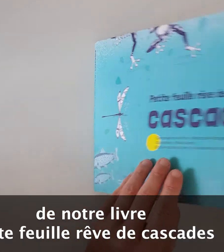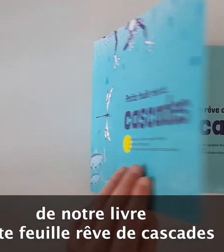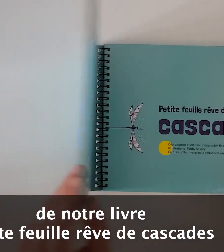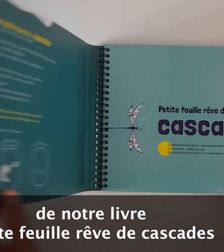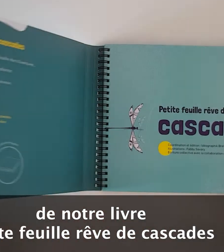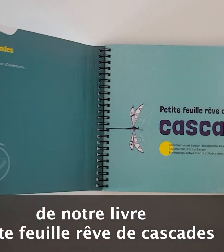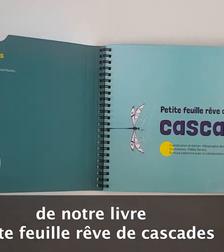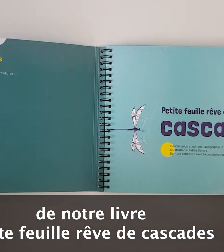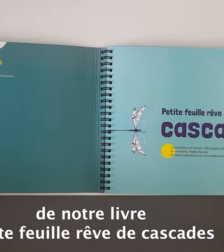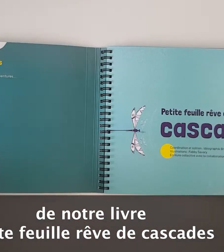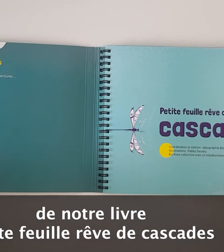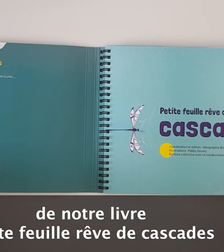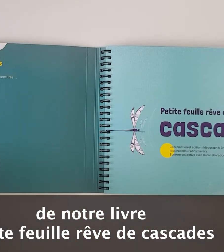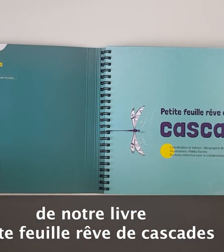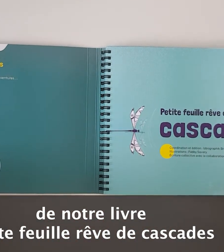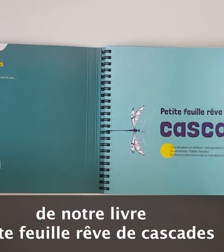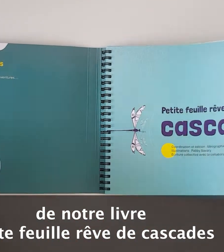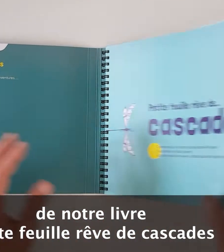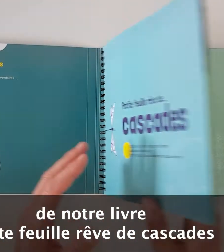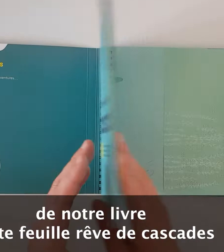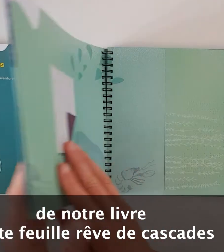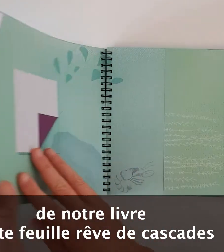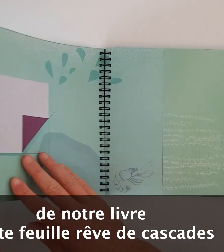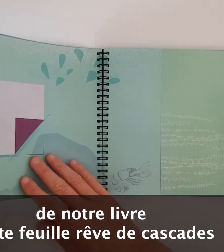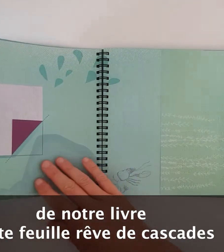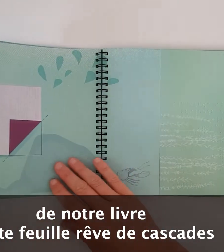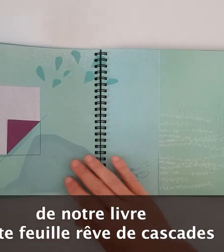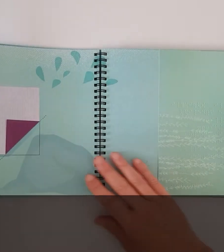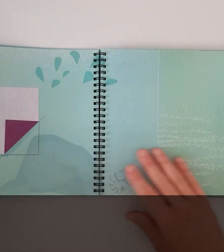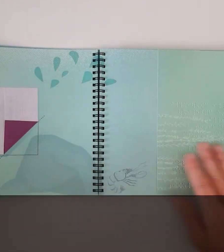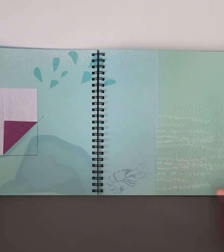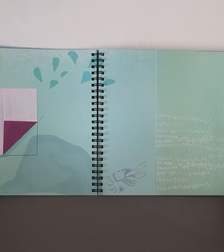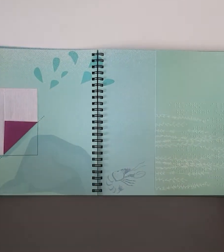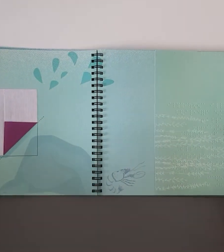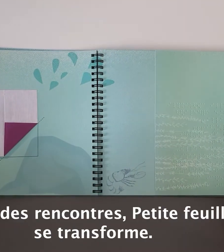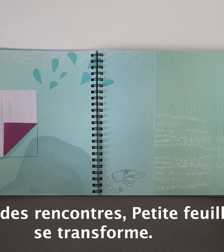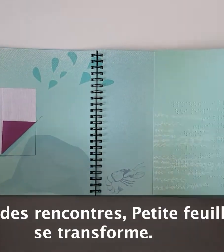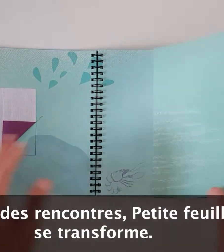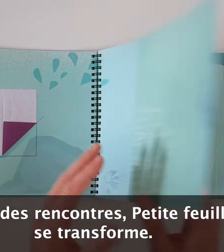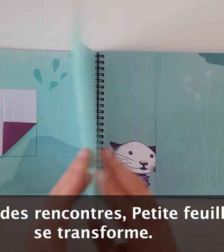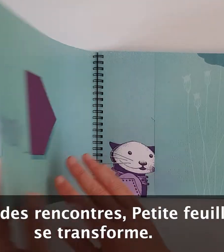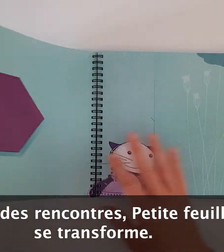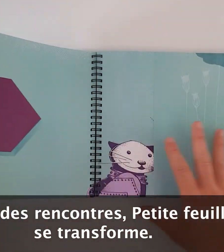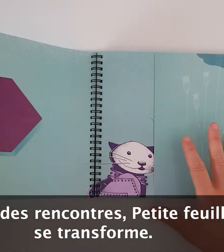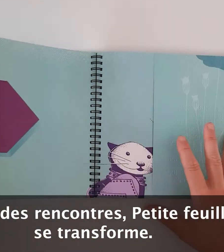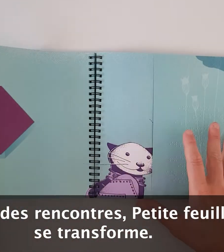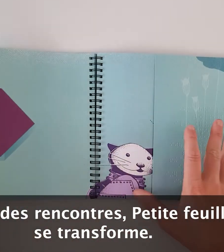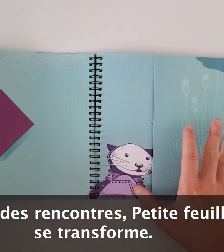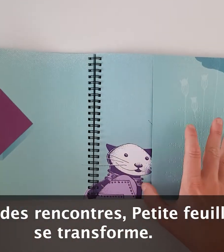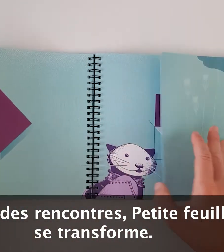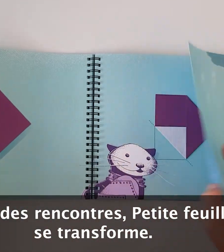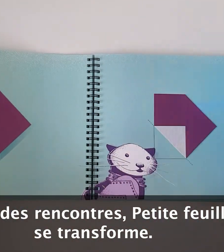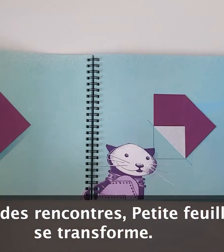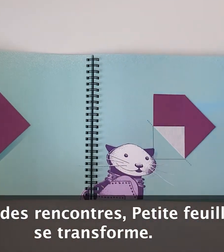feuille, rêve de cascade. Au fil des rencontres, Petite feuille se transforme.